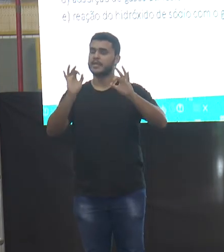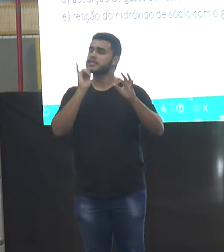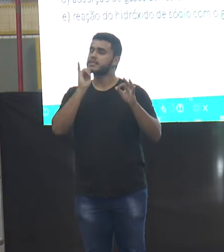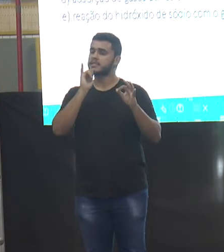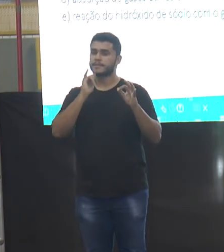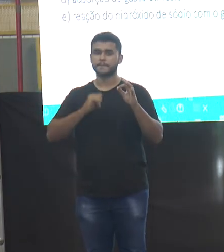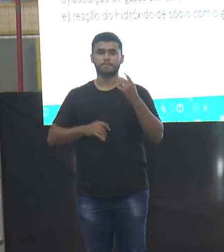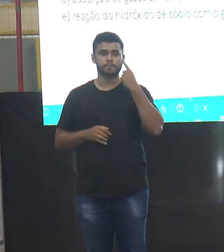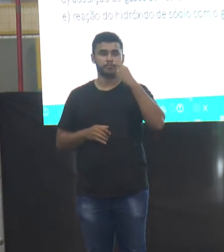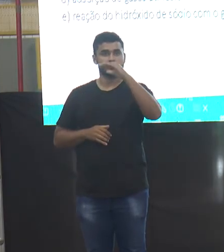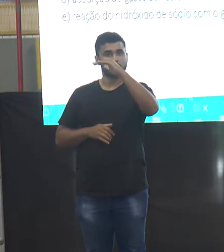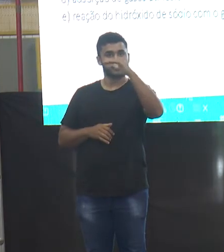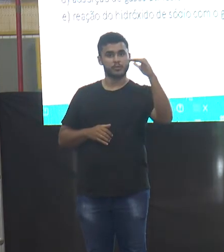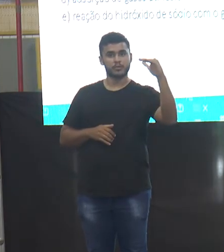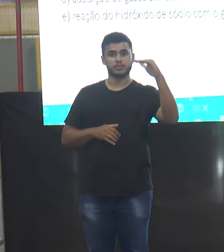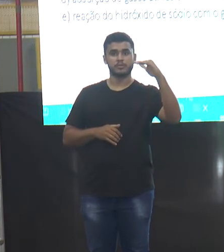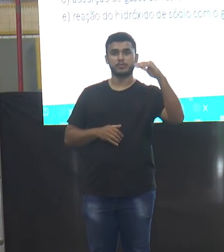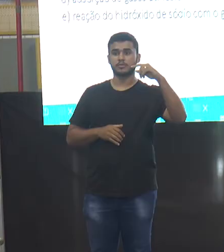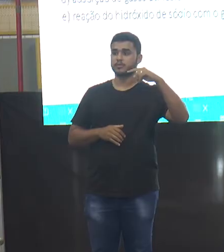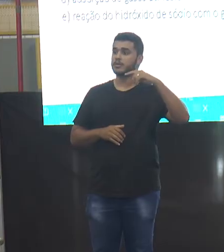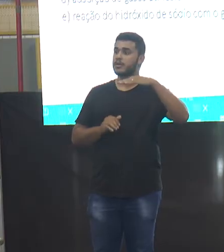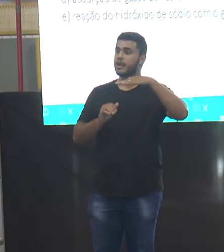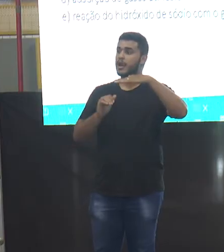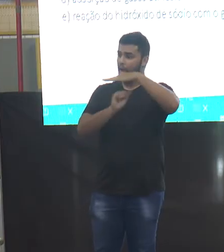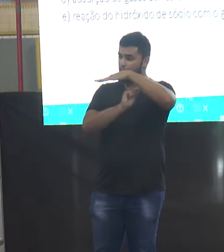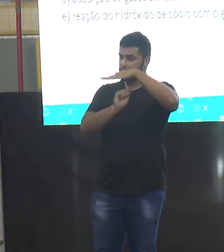de ácido, eu colocaria 1 mol da